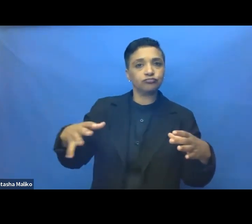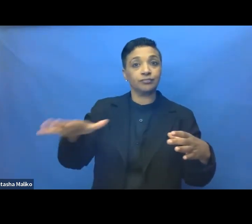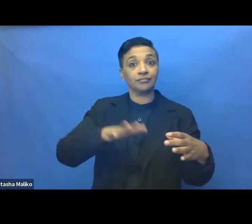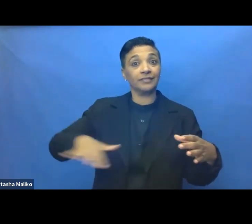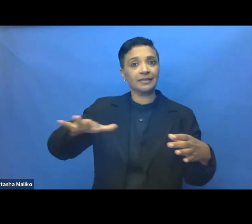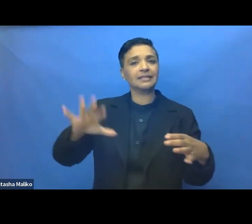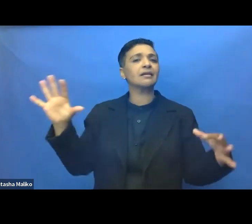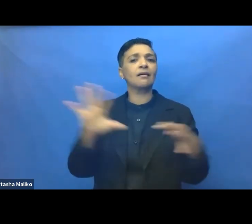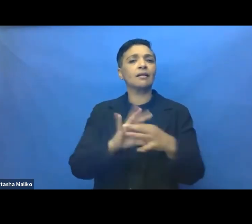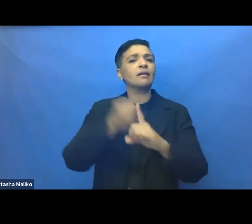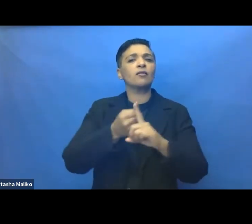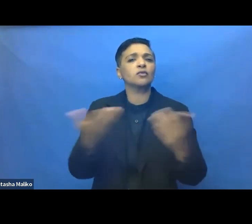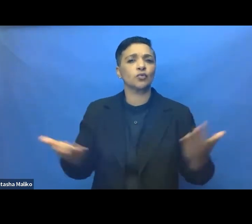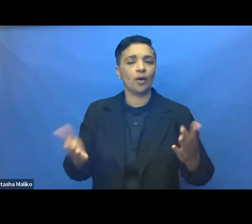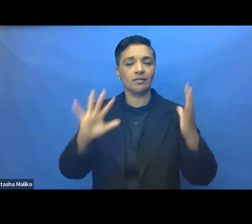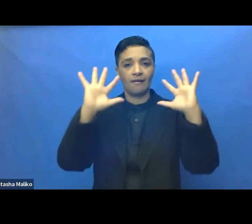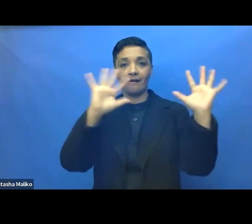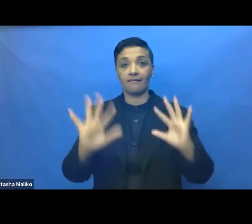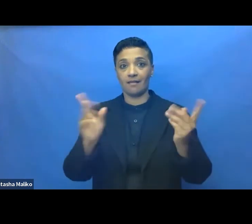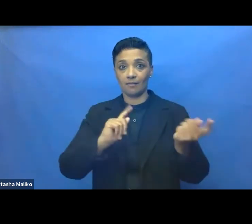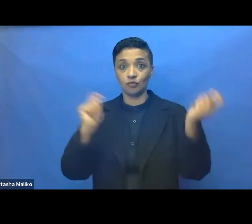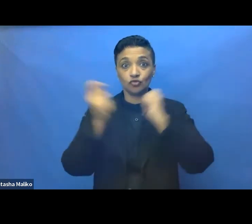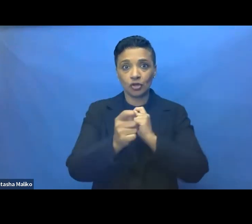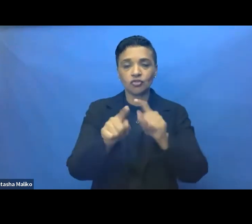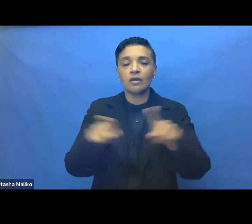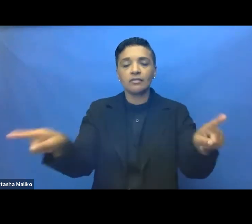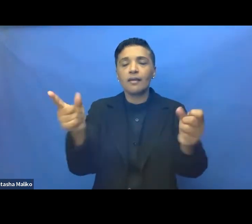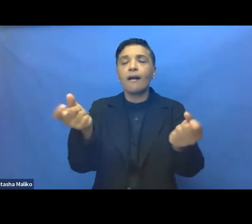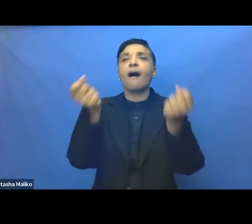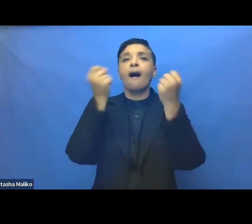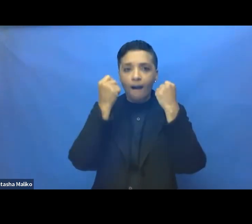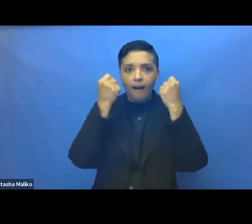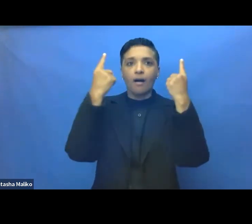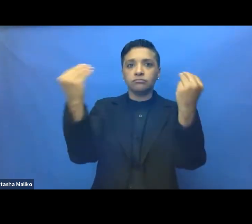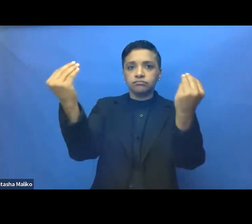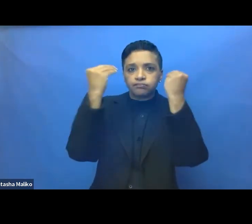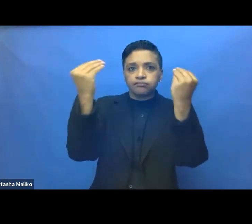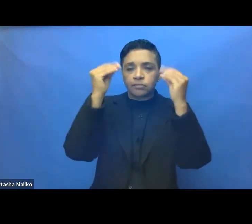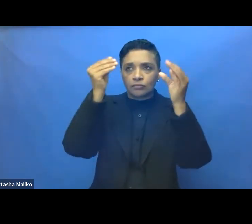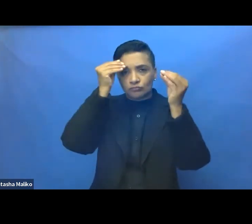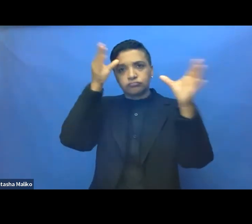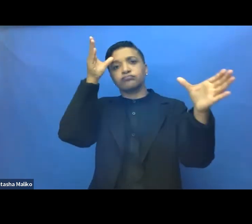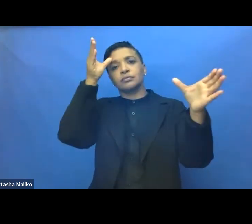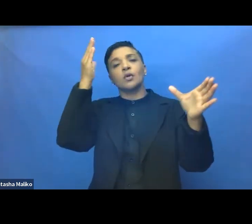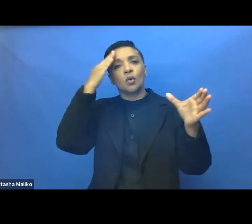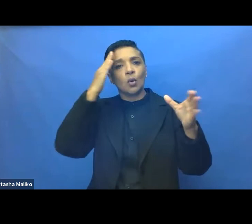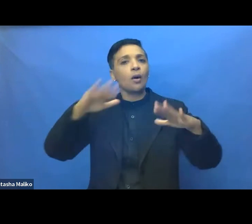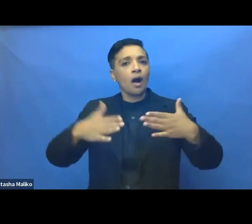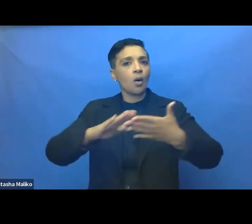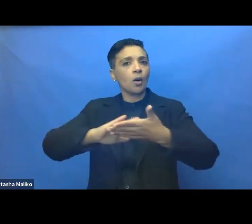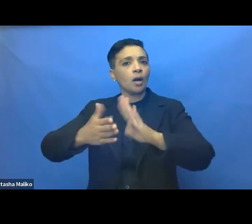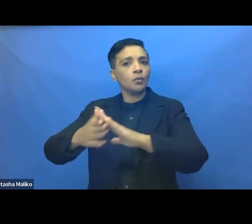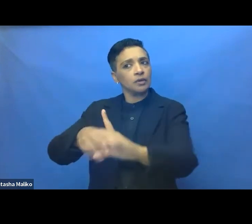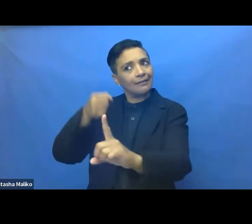des formations en matière du lobbying et de plaidoyer pour les parties prenantes à CIDRAP,